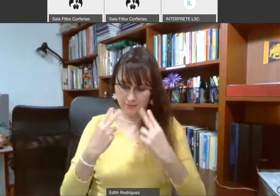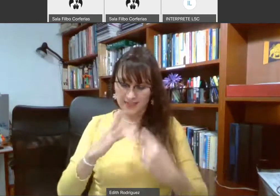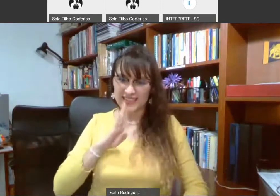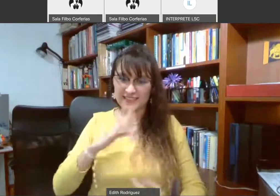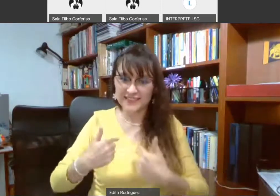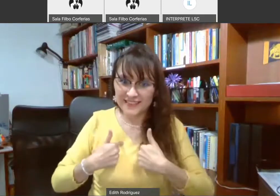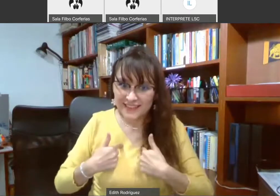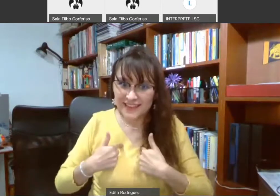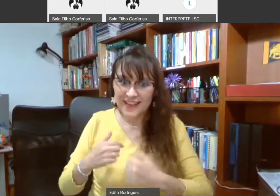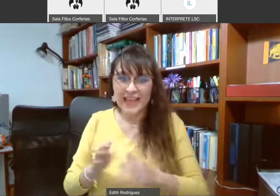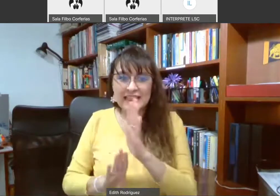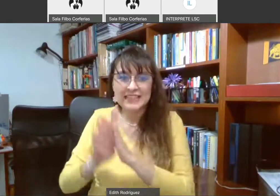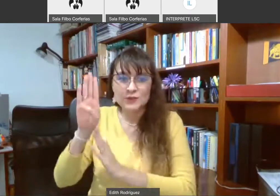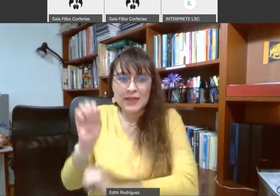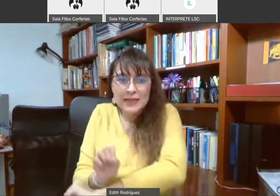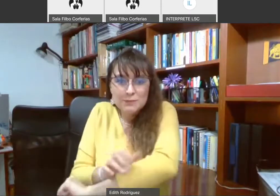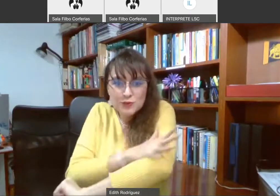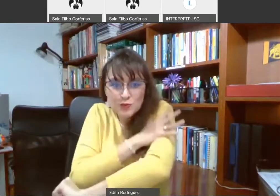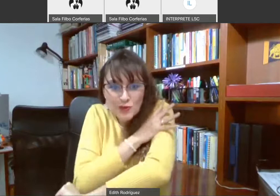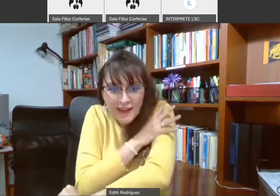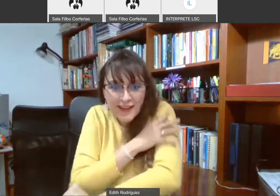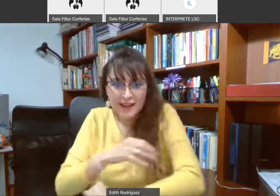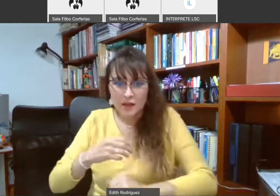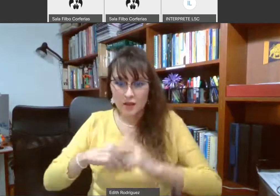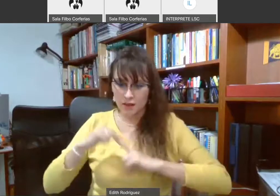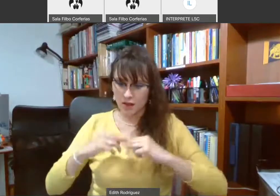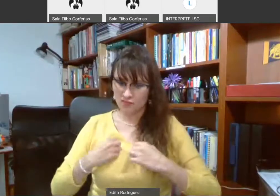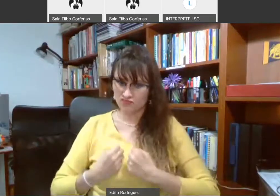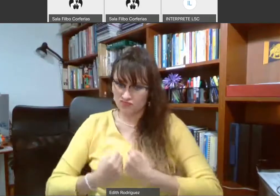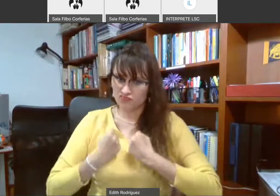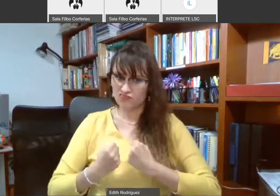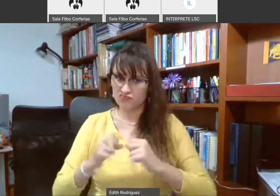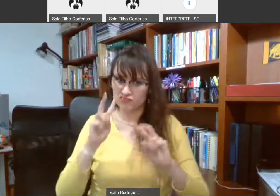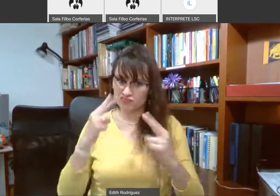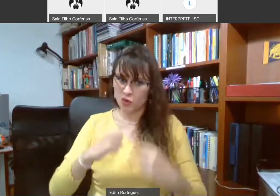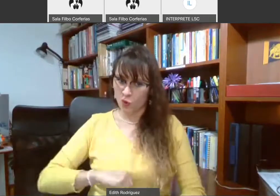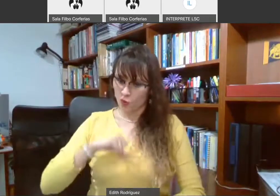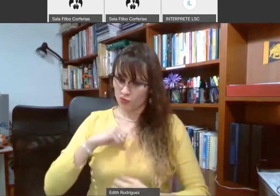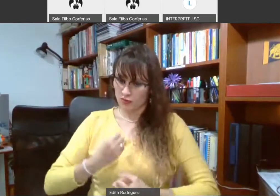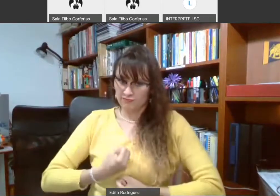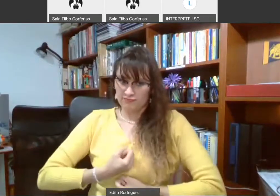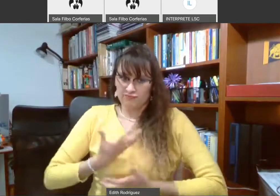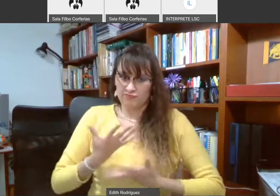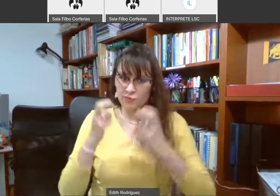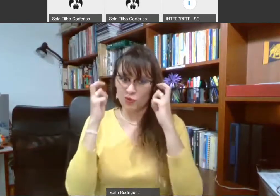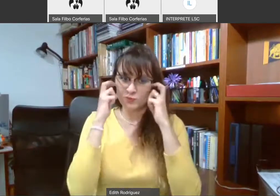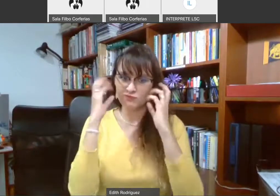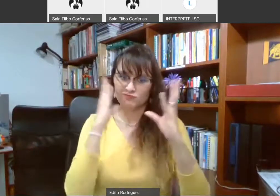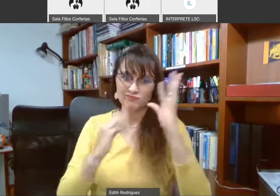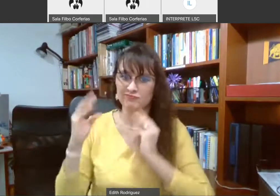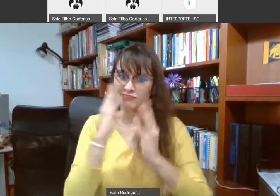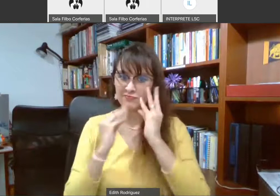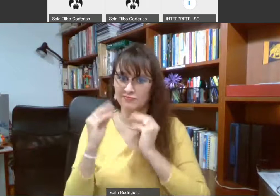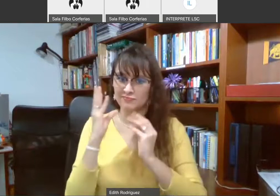que la literatura nos da a nosotros una construcción de nosotros mismos, nos permite descubrir emociones,